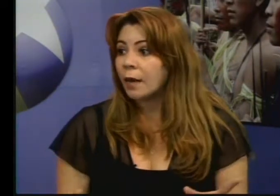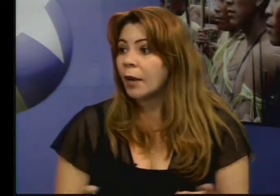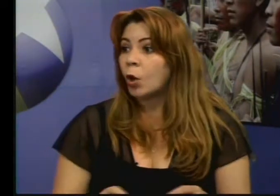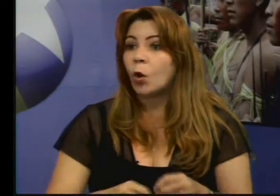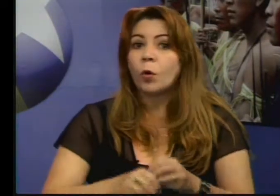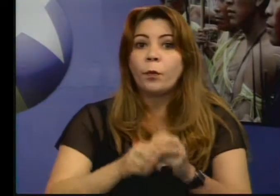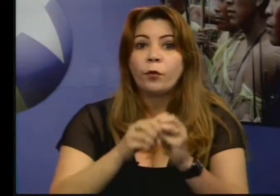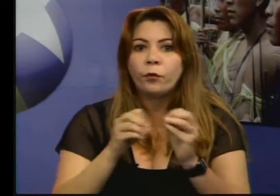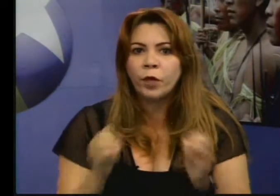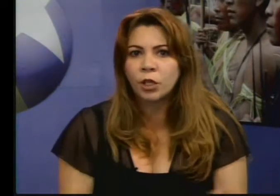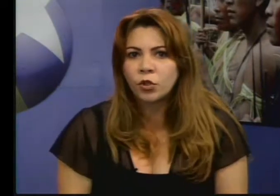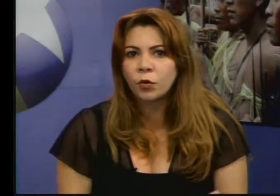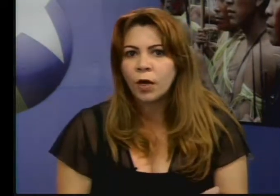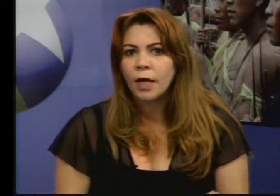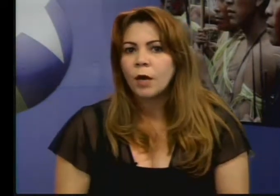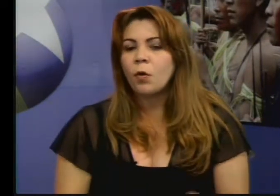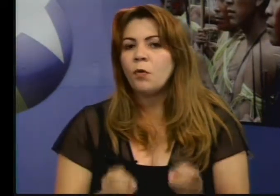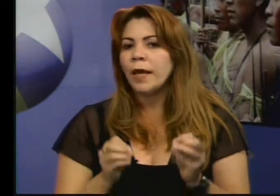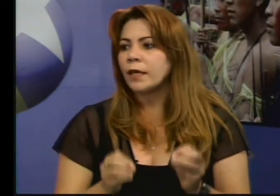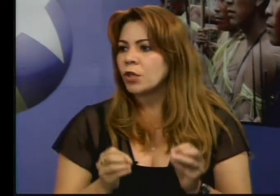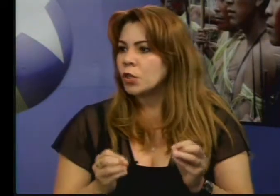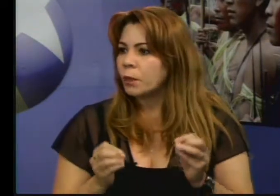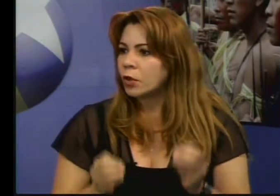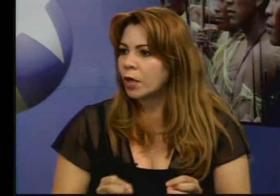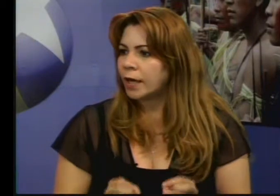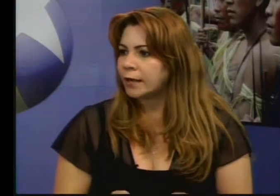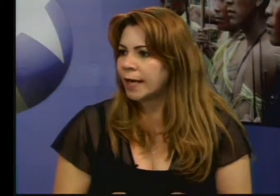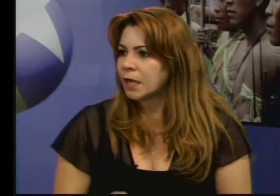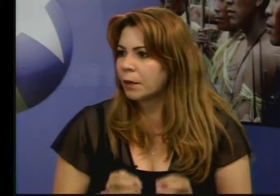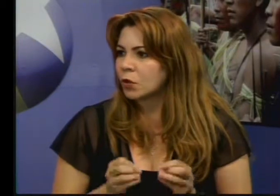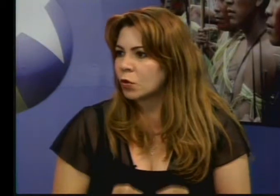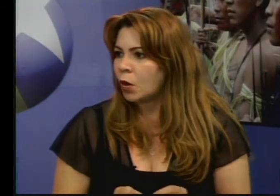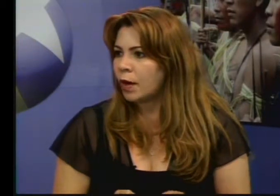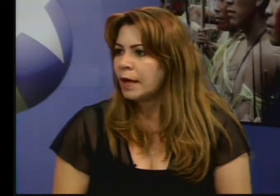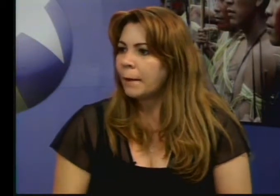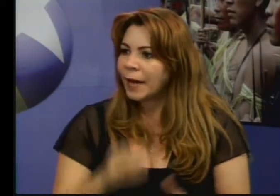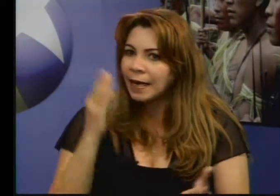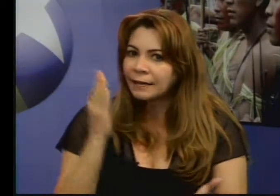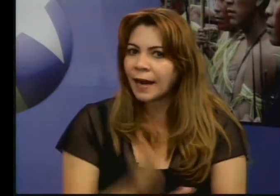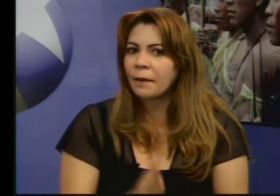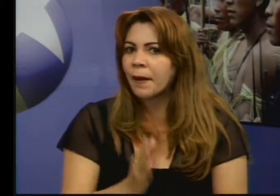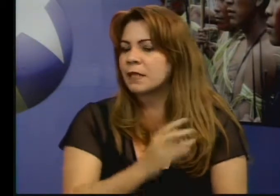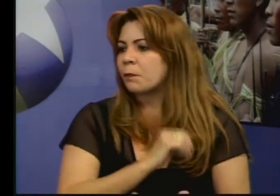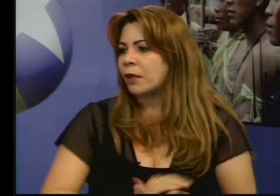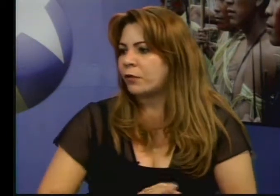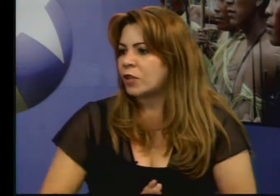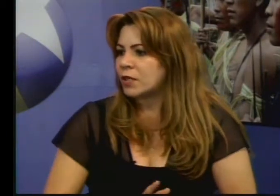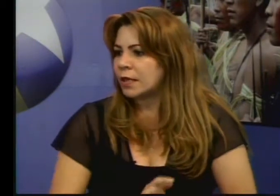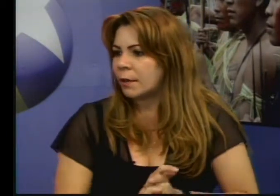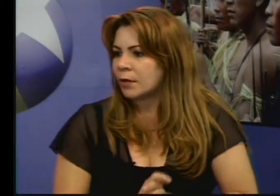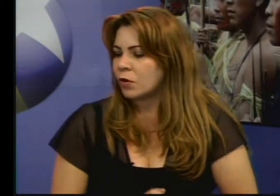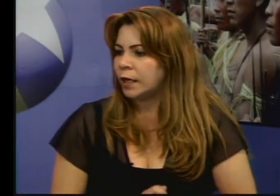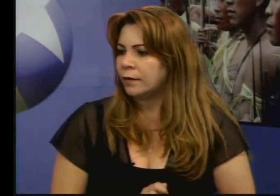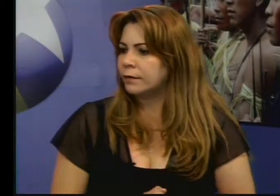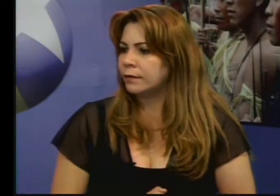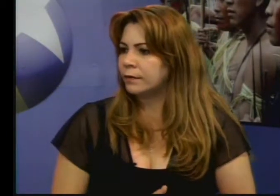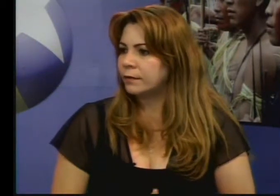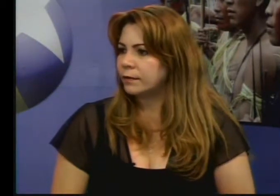cinema, é louco por vídeo. Como é que a gente pode orientar essa pessoa para entrar e participar do Fast Cine Amazônia? O que